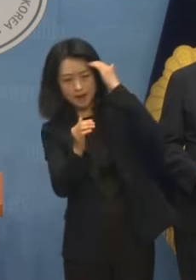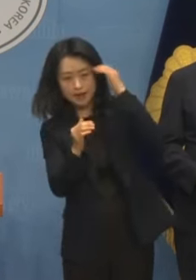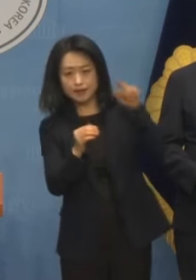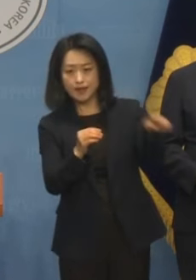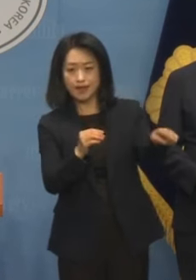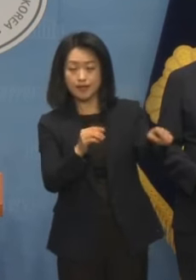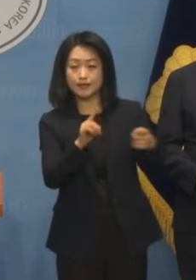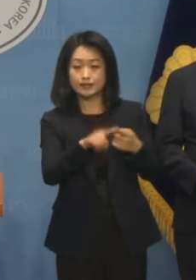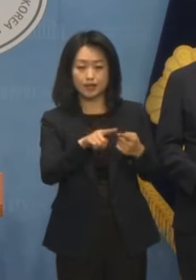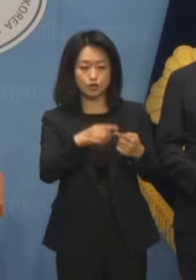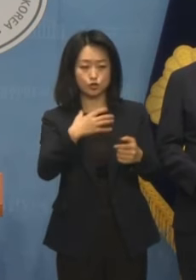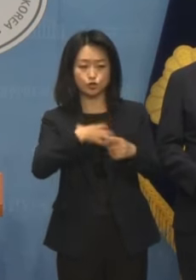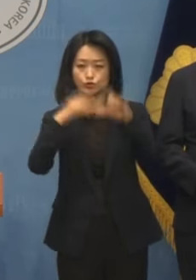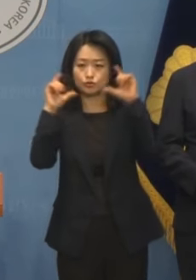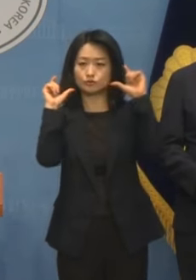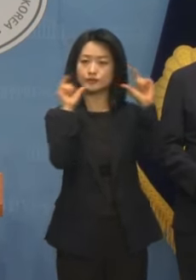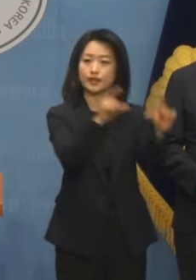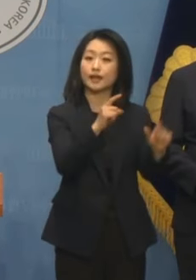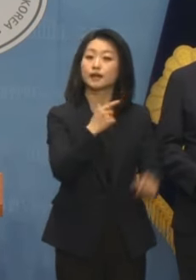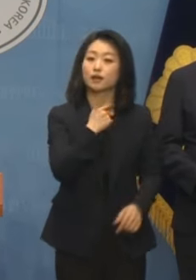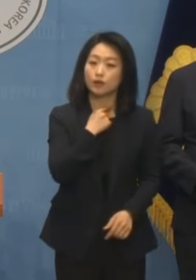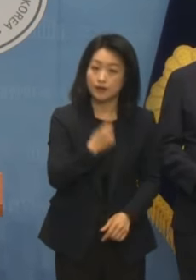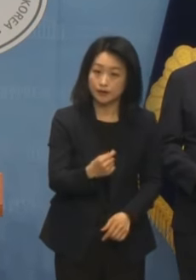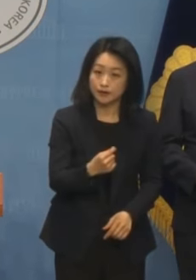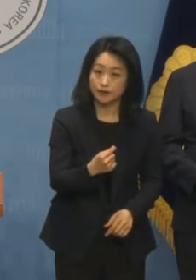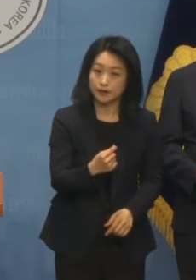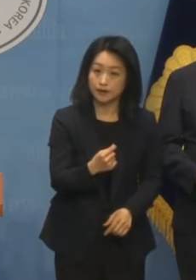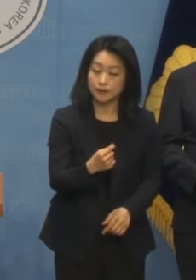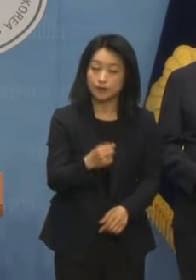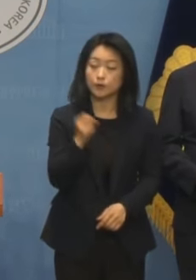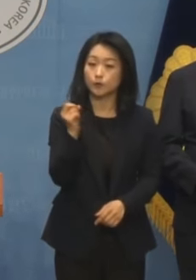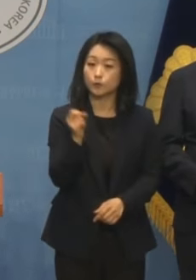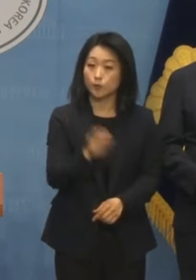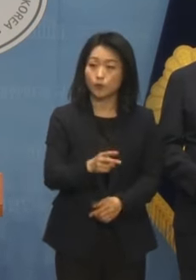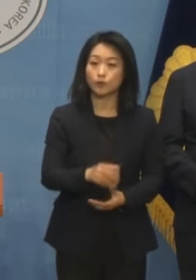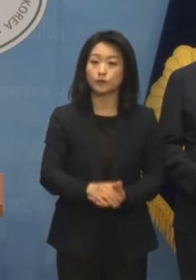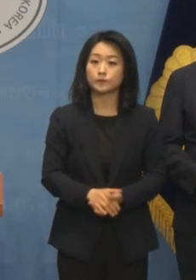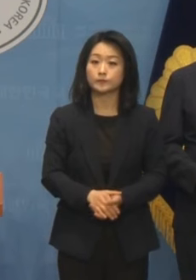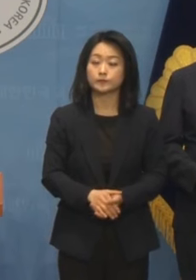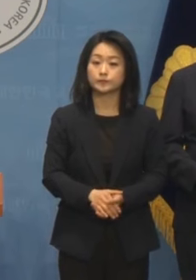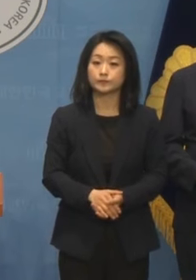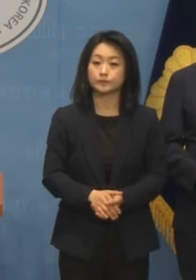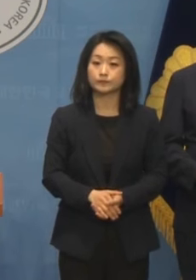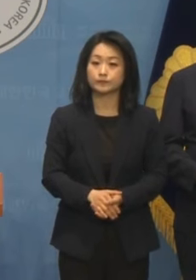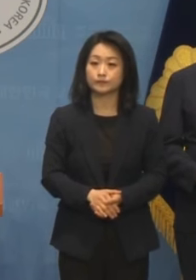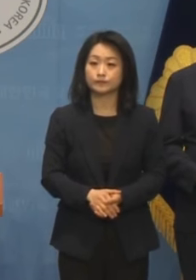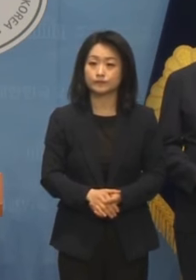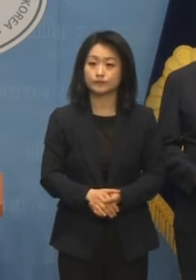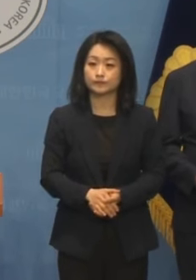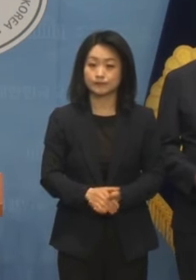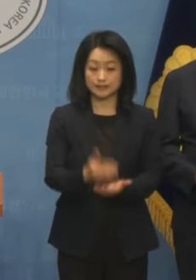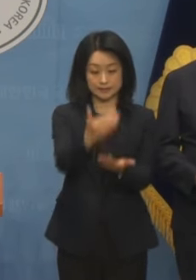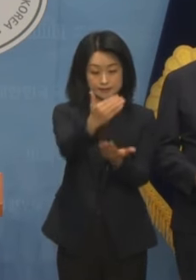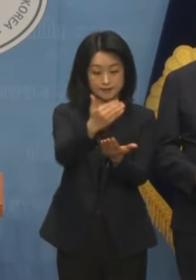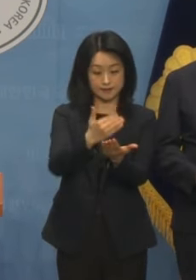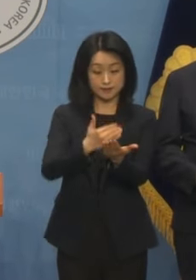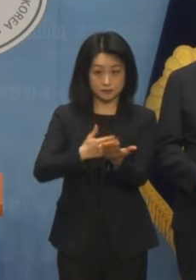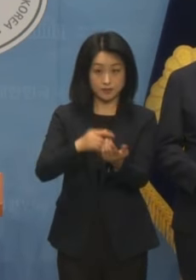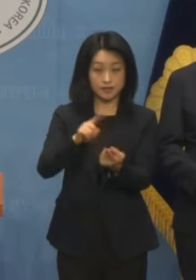행태를 강력히 규탄합니다. 또 이에 아래 사항에